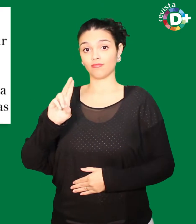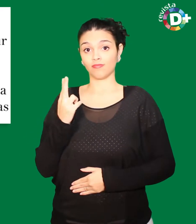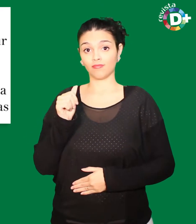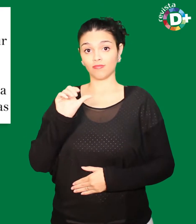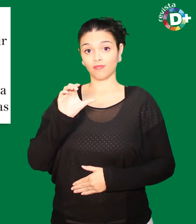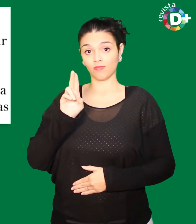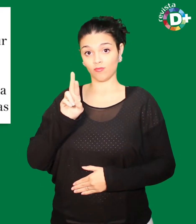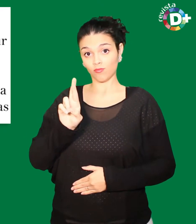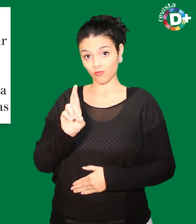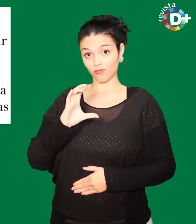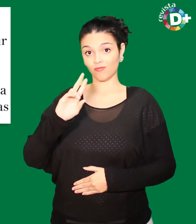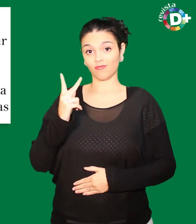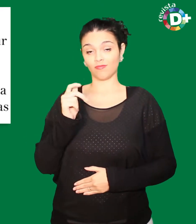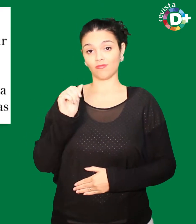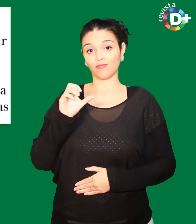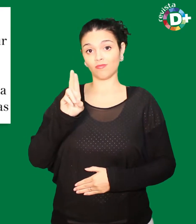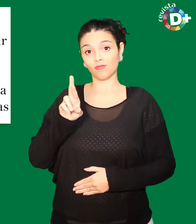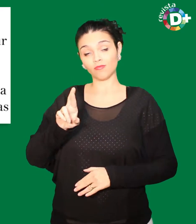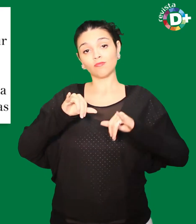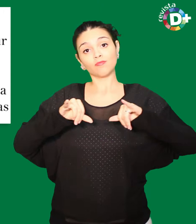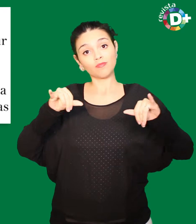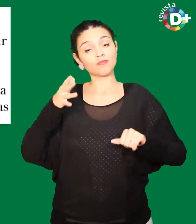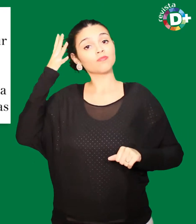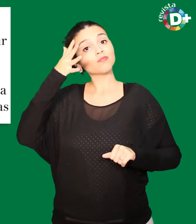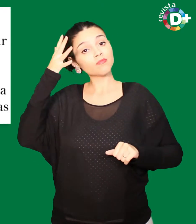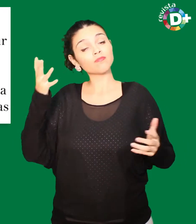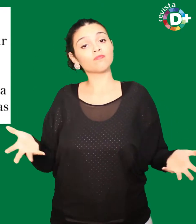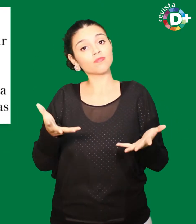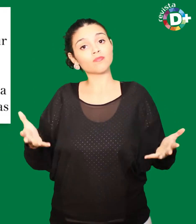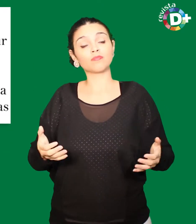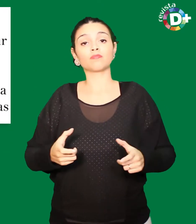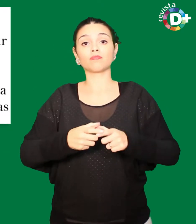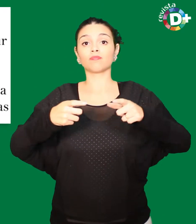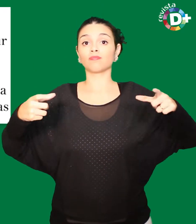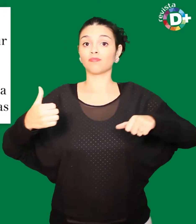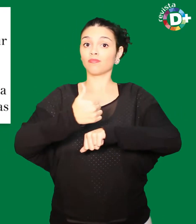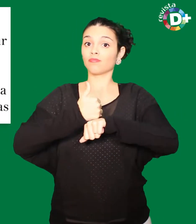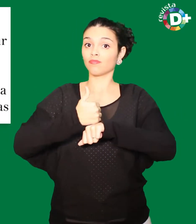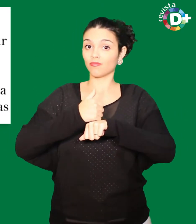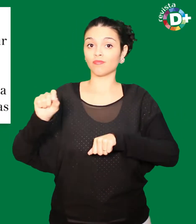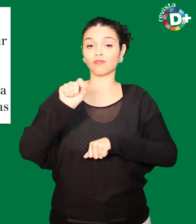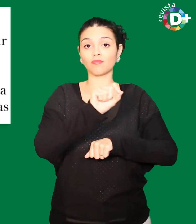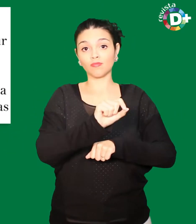para 2019 quer ampliar o conhecimento de profissionais e estudantes que focam na pessoa com autismo e